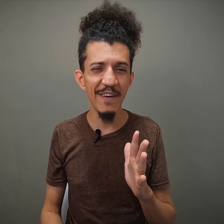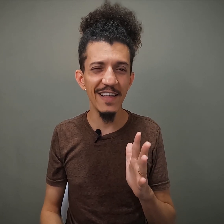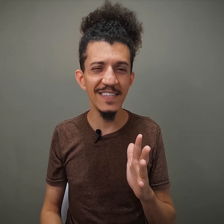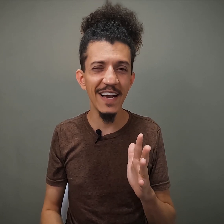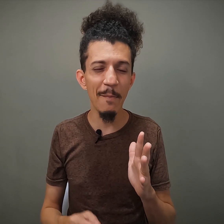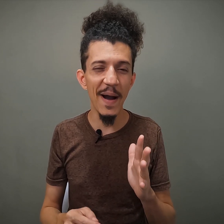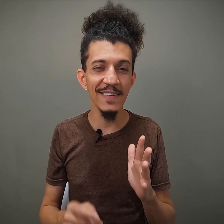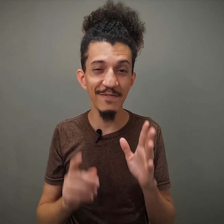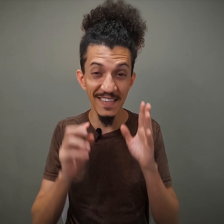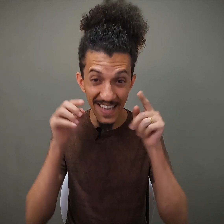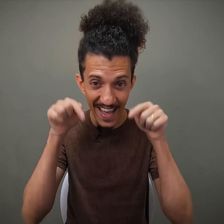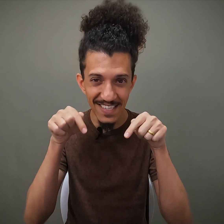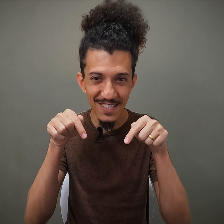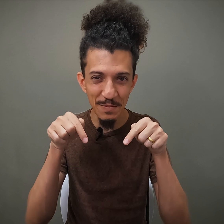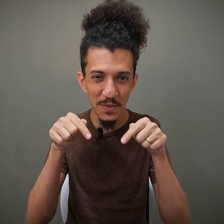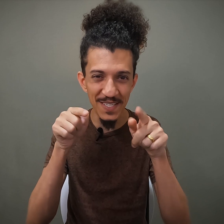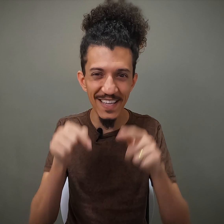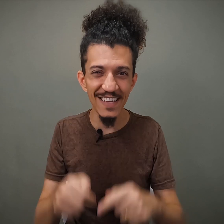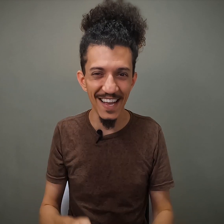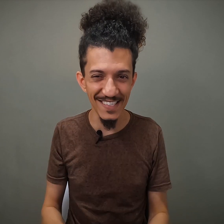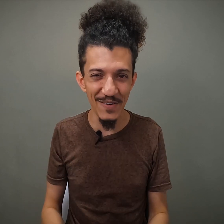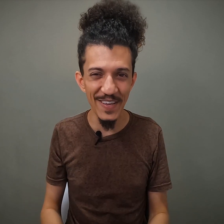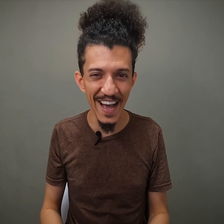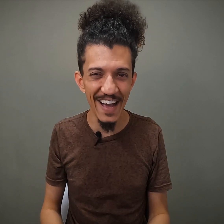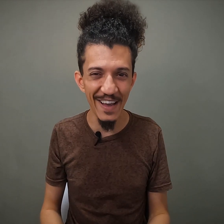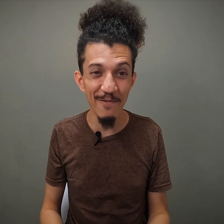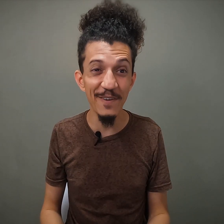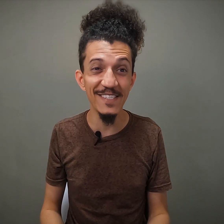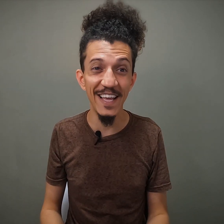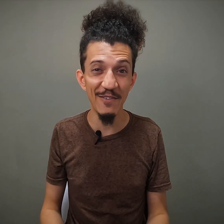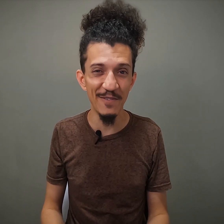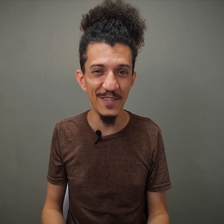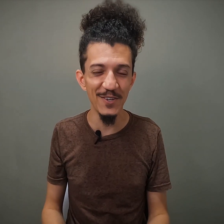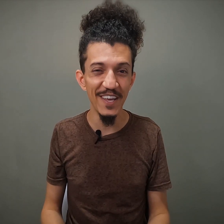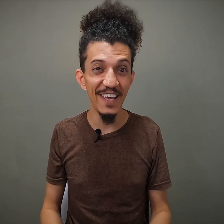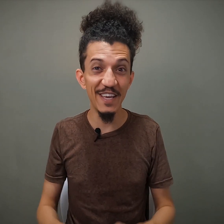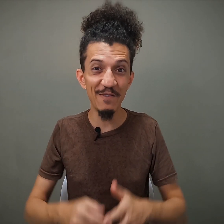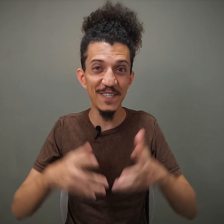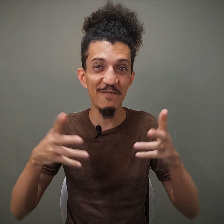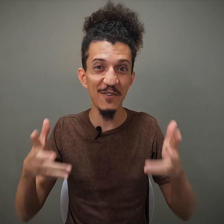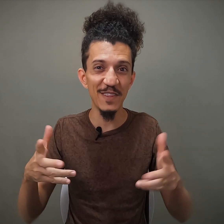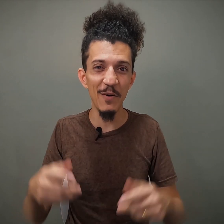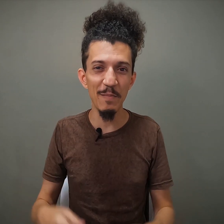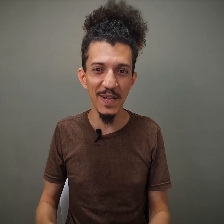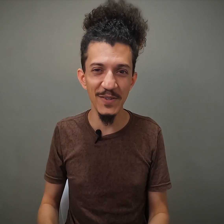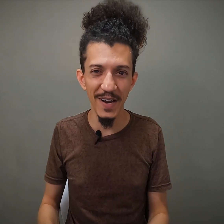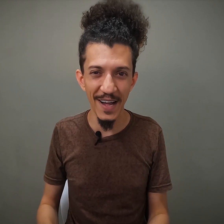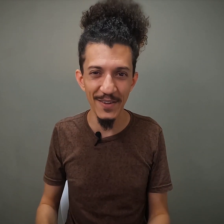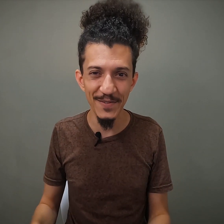vai ser capaz de fazer esse tipo de sinalização que a Raquel fez aí no vídeo e que você ficou tão impressionado. vou... Eu